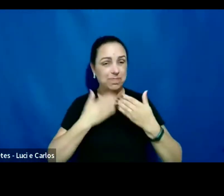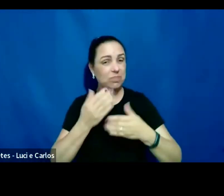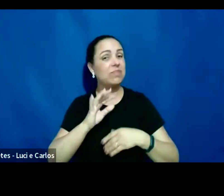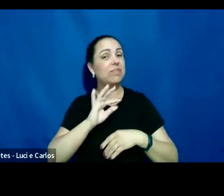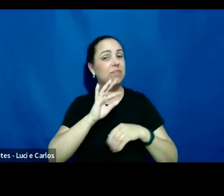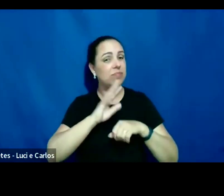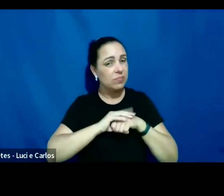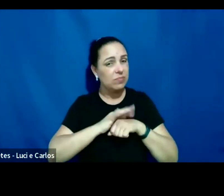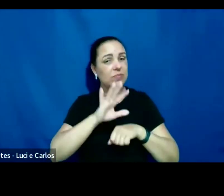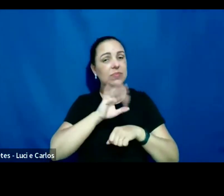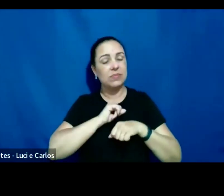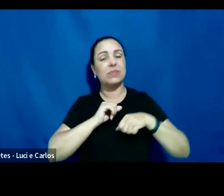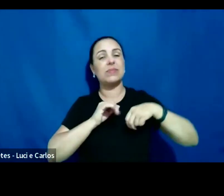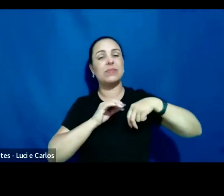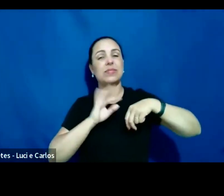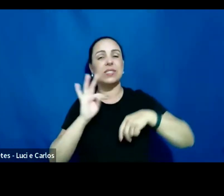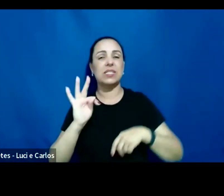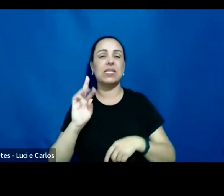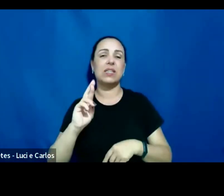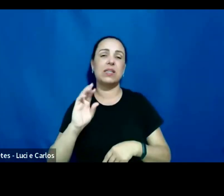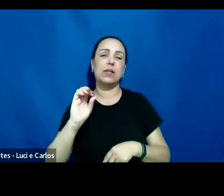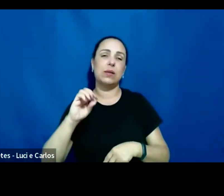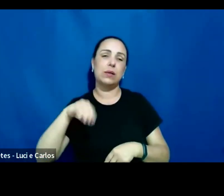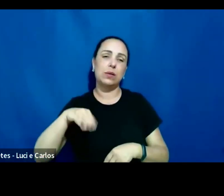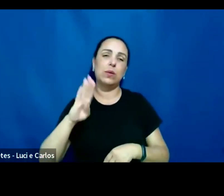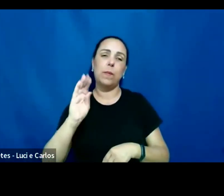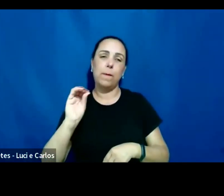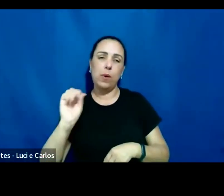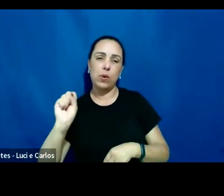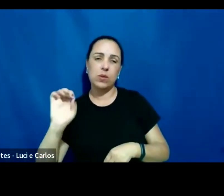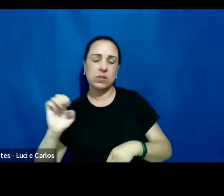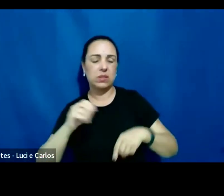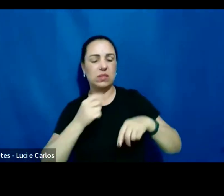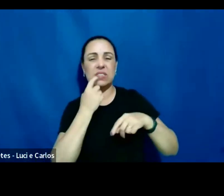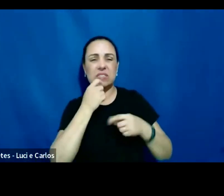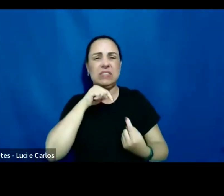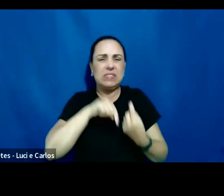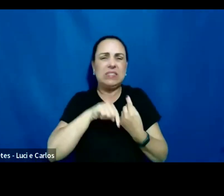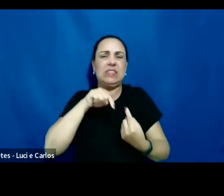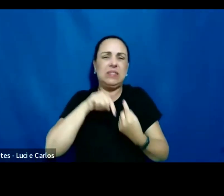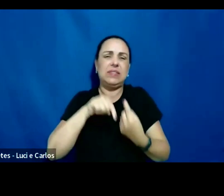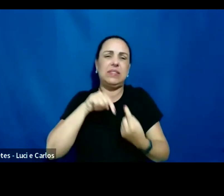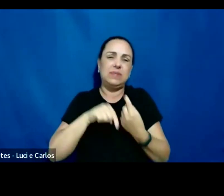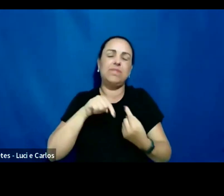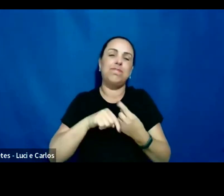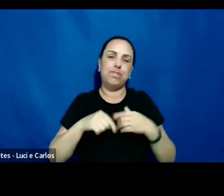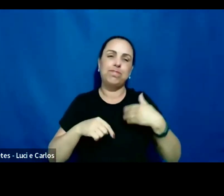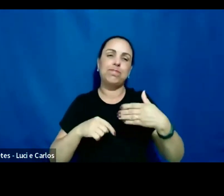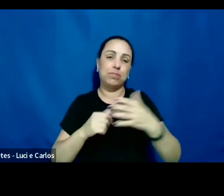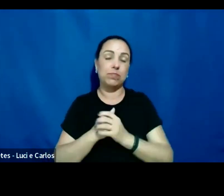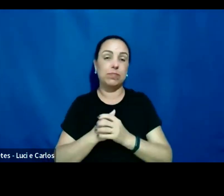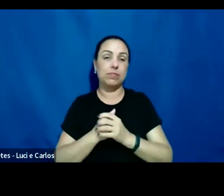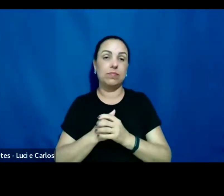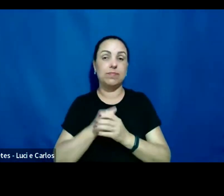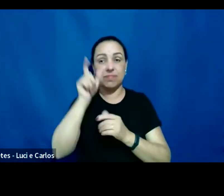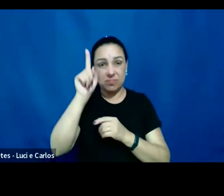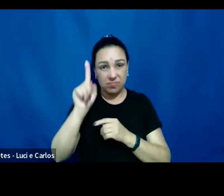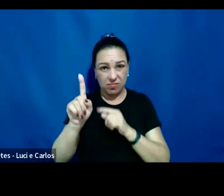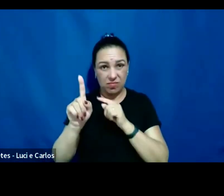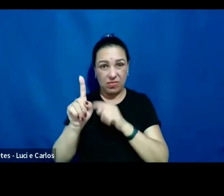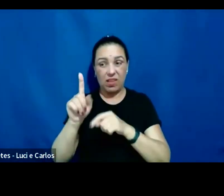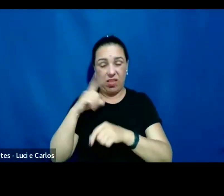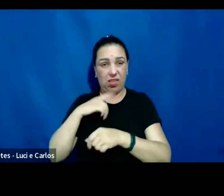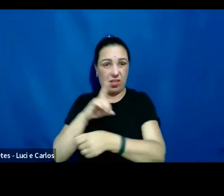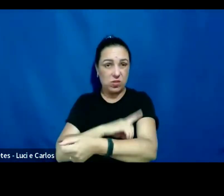trombose. Então, por isso que é importante a gente cuidar da saúde. Quem tem diabetes, por exemplo, é